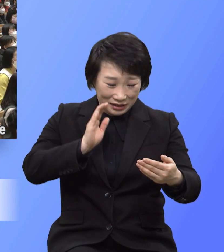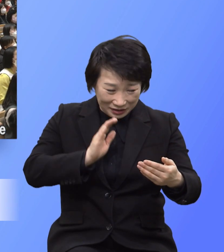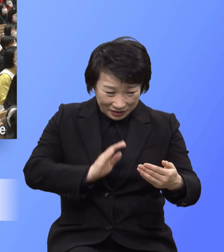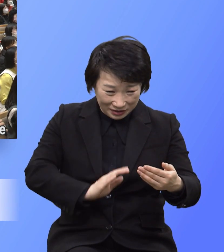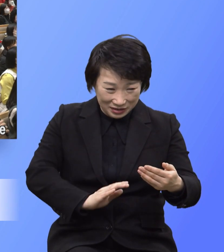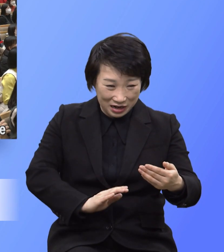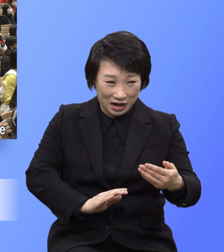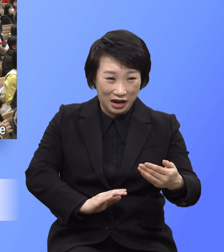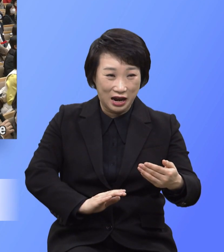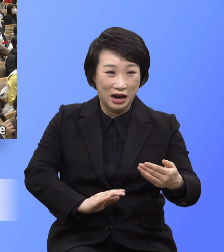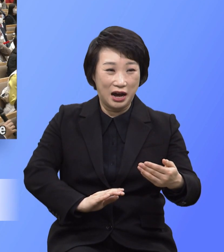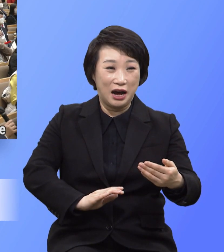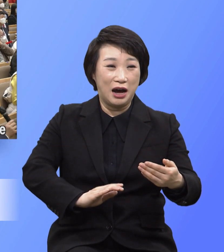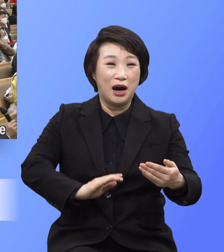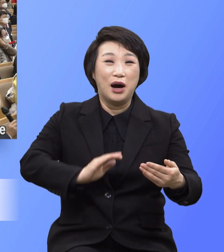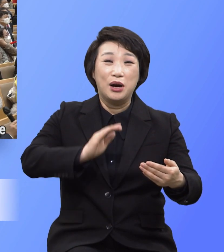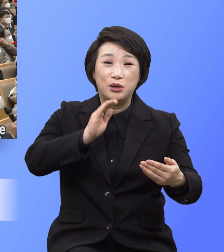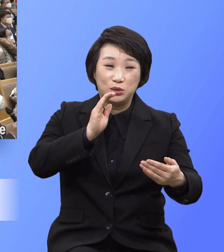아기